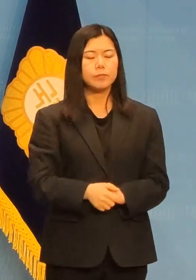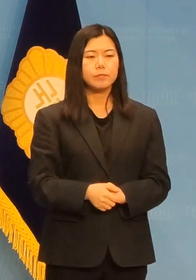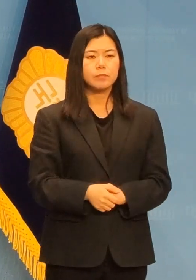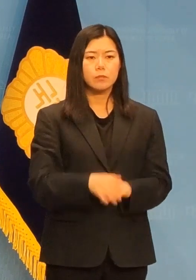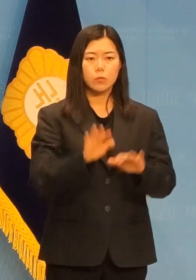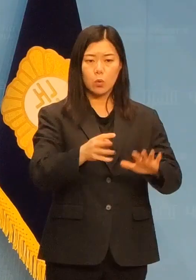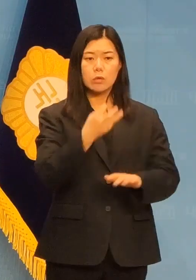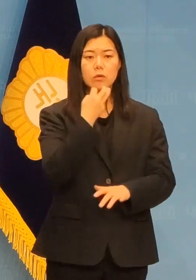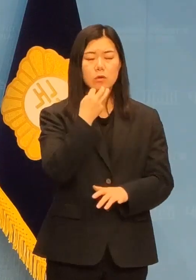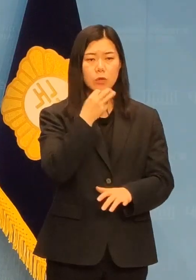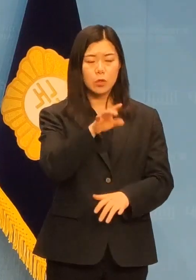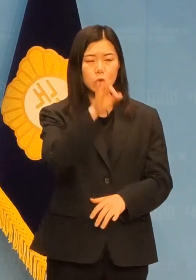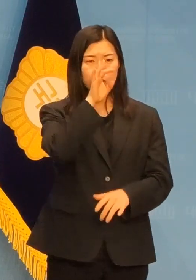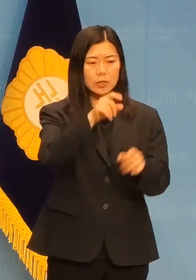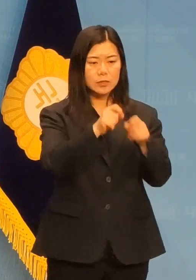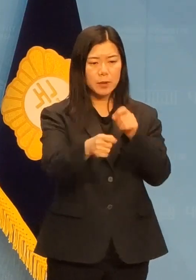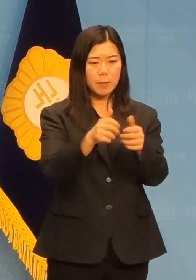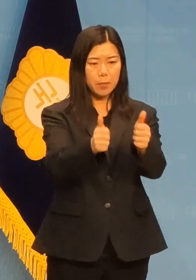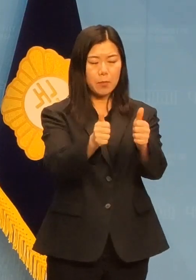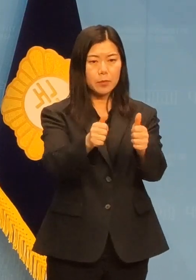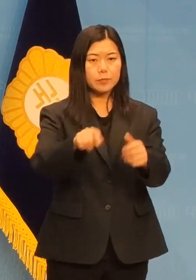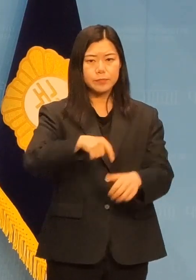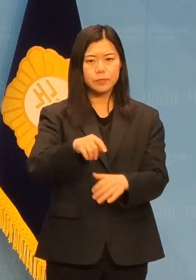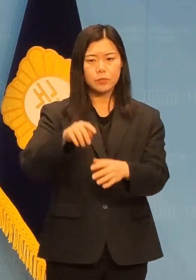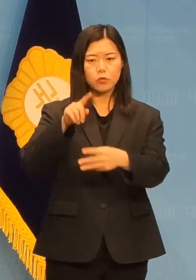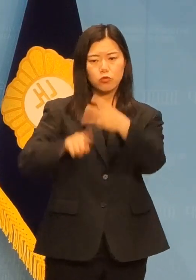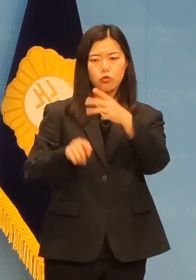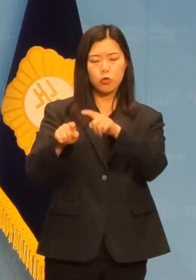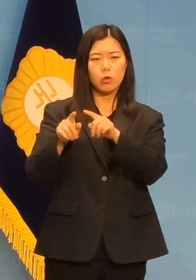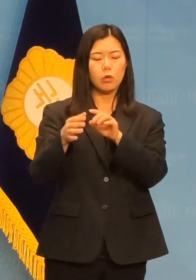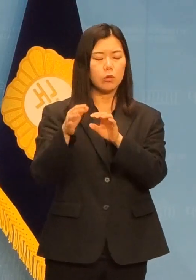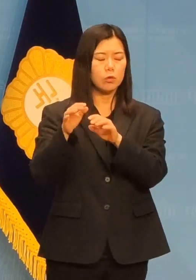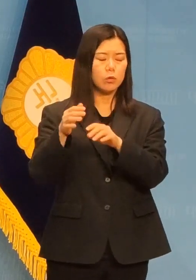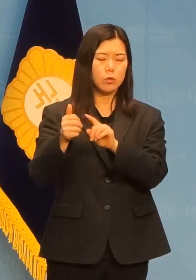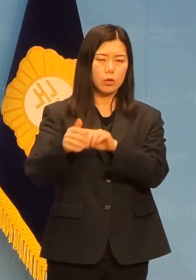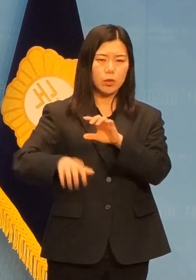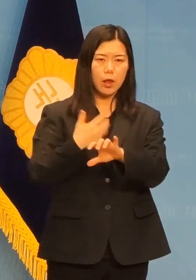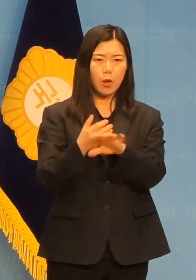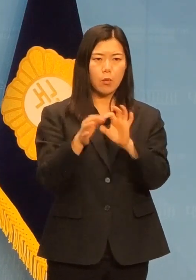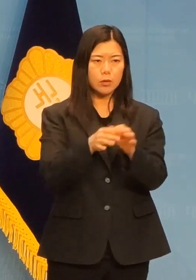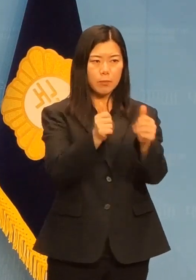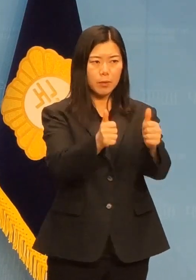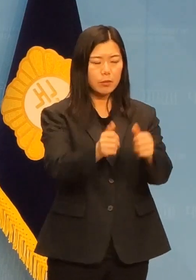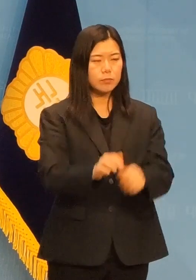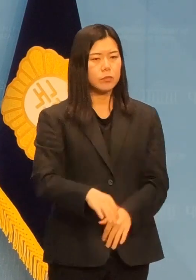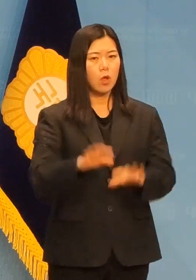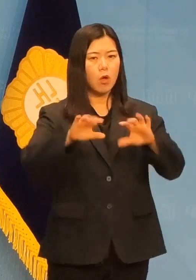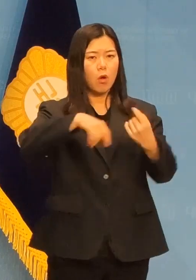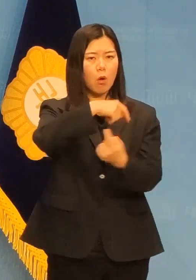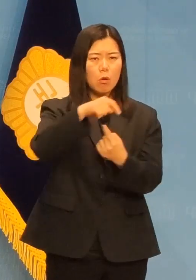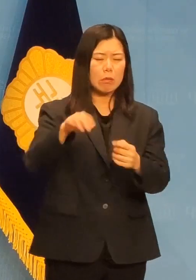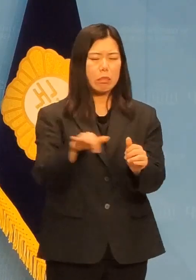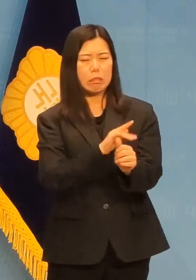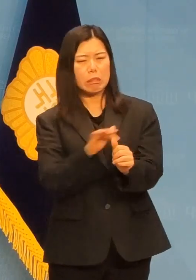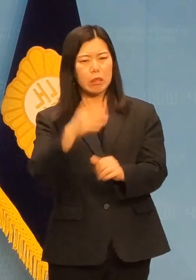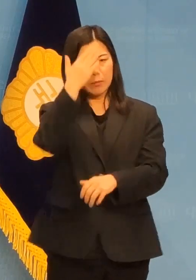오늘 서울중앙지방법원에서 열린 윤석열 내란 관련 재판은 헌정 질서를 유린한 내란